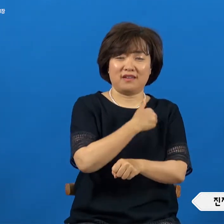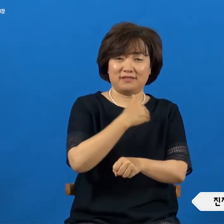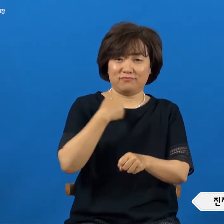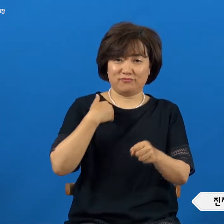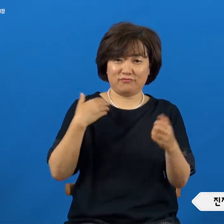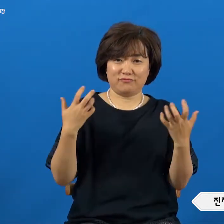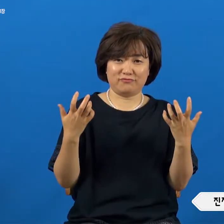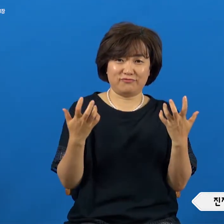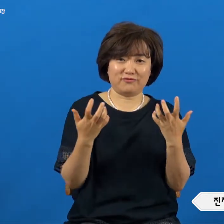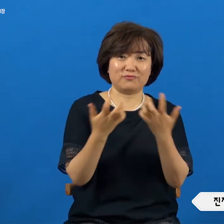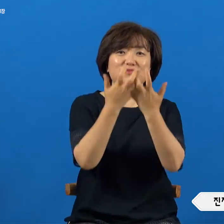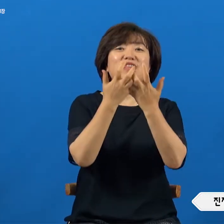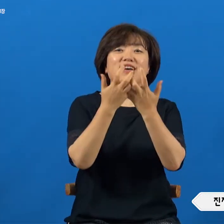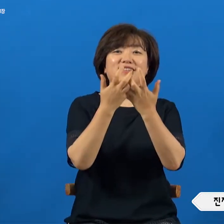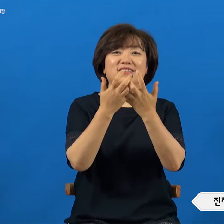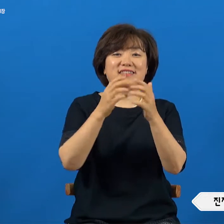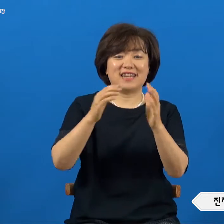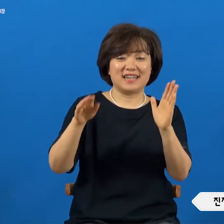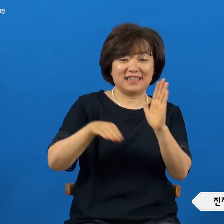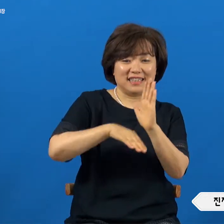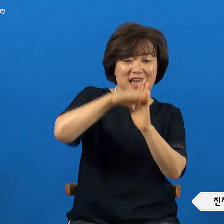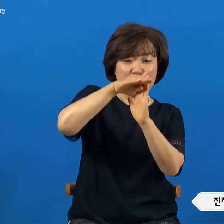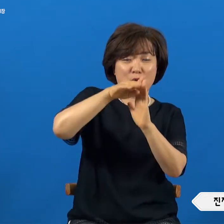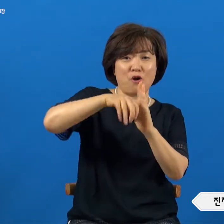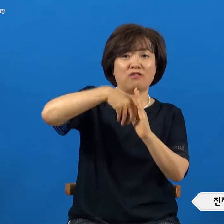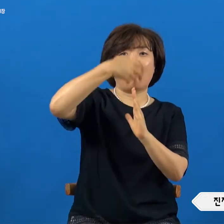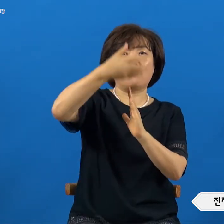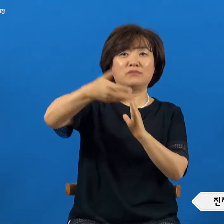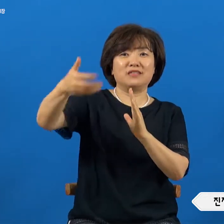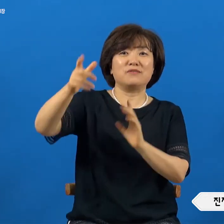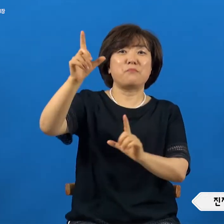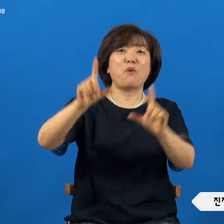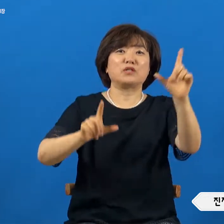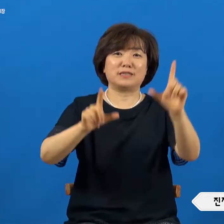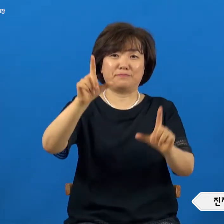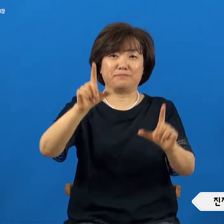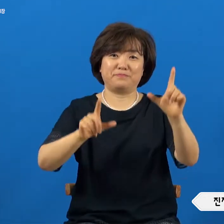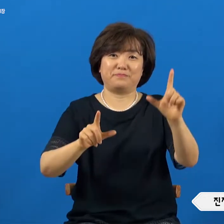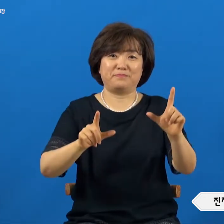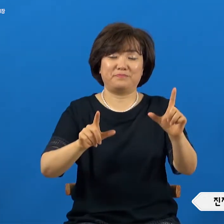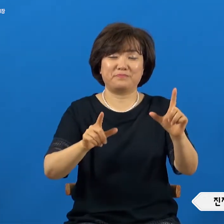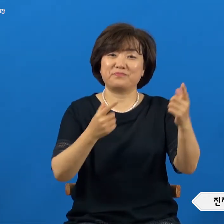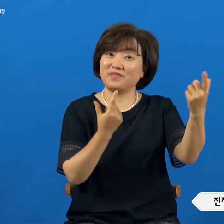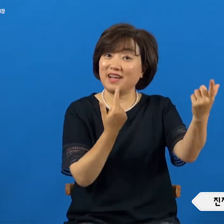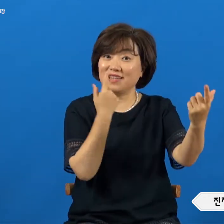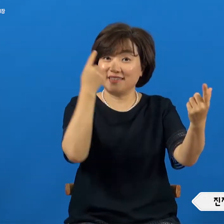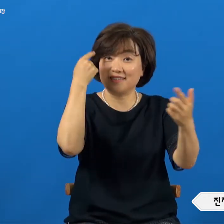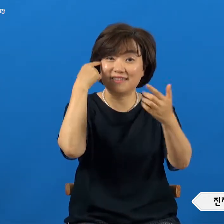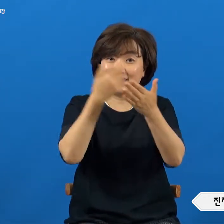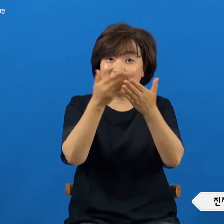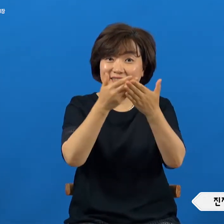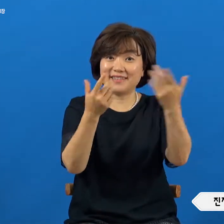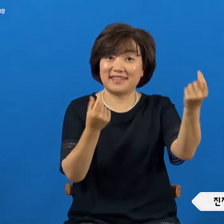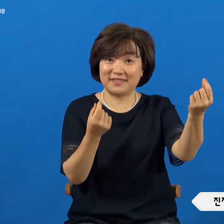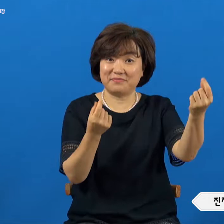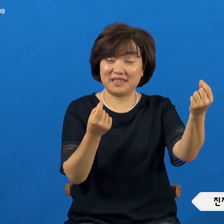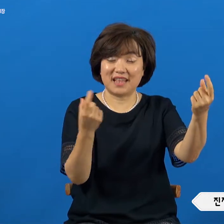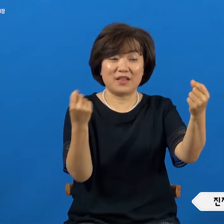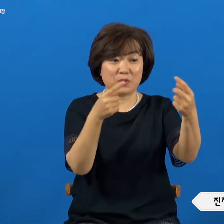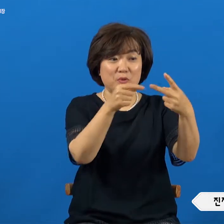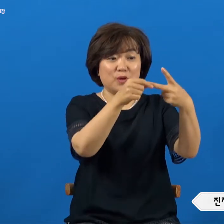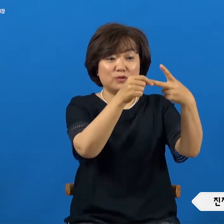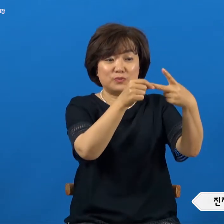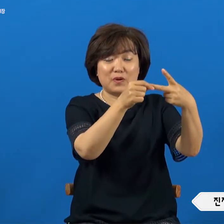모습을 오늘 성경은 설명하고 있습니다. 그런가 하면 두 번째로 헐몬의